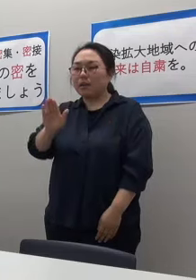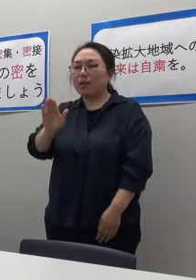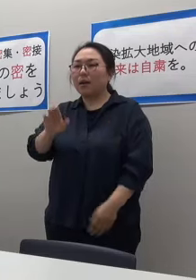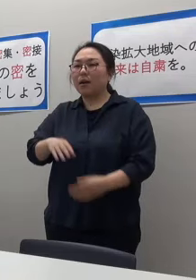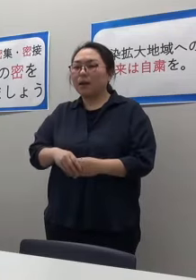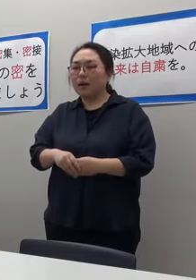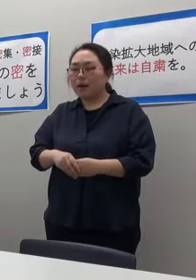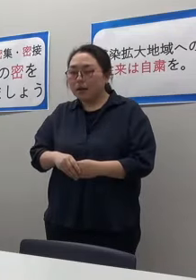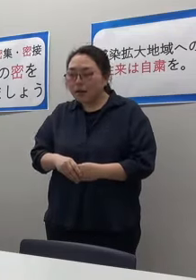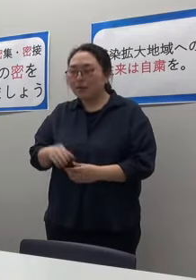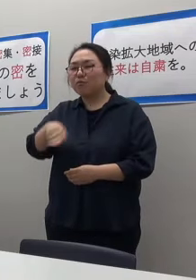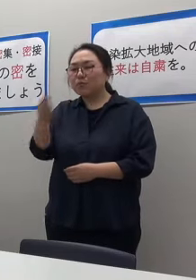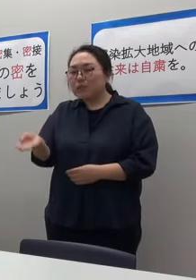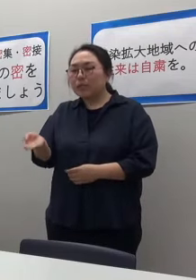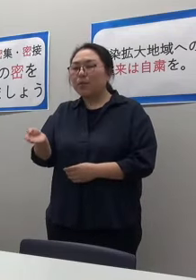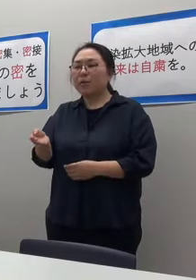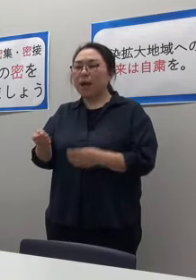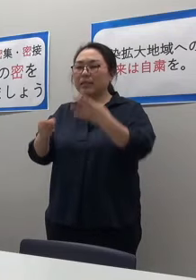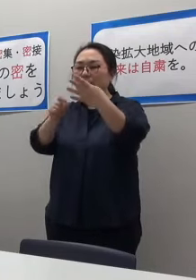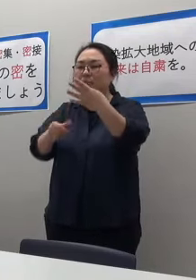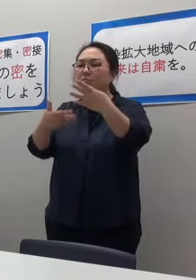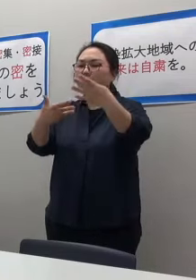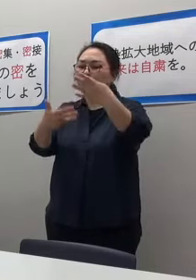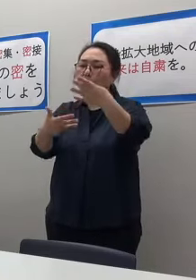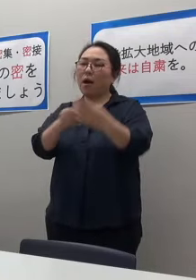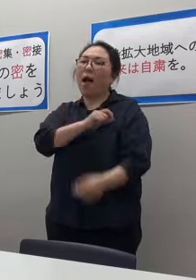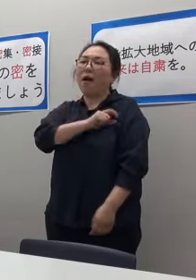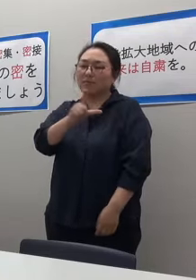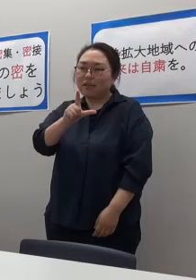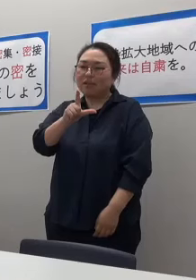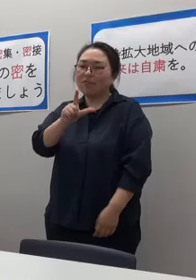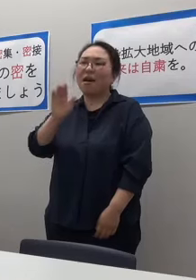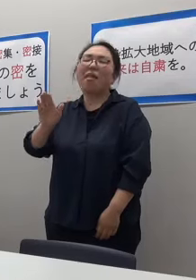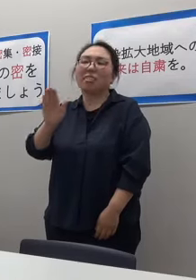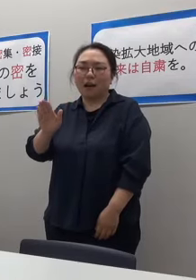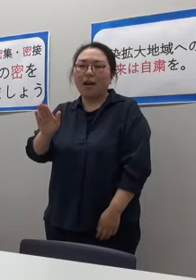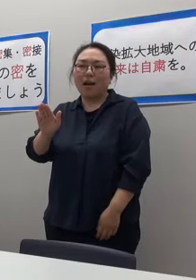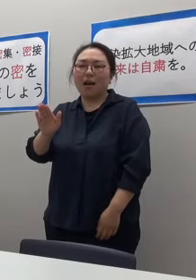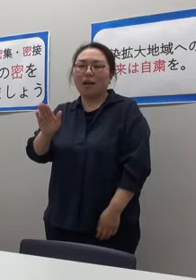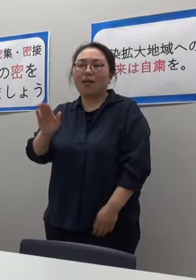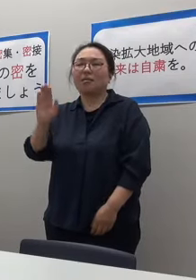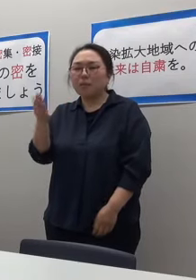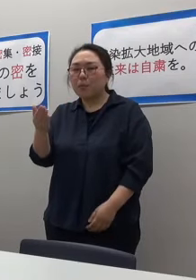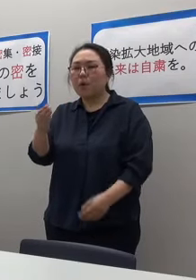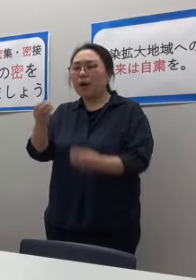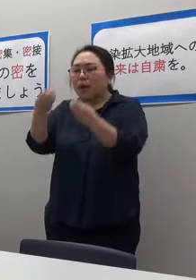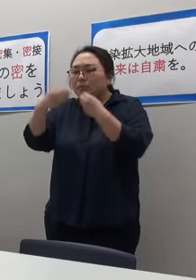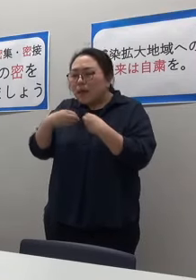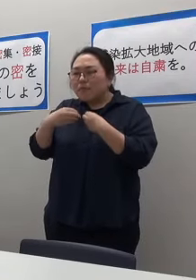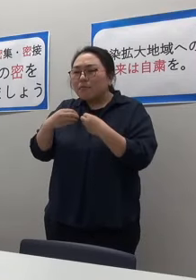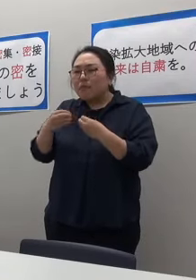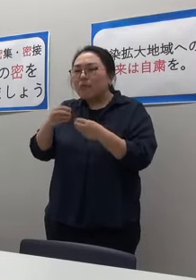が発熱ということなんですけども、その辺の感染経路というのはどう見られているんでしょうか。 は